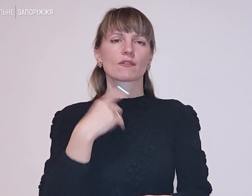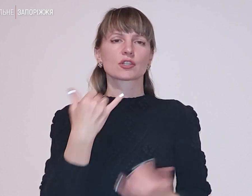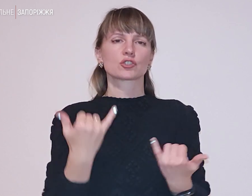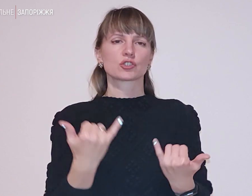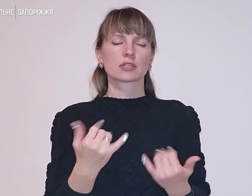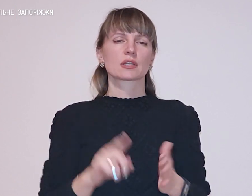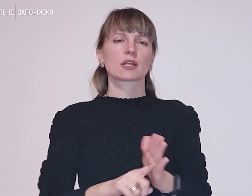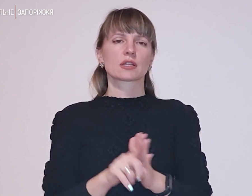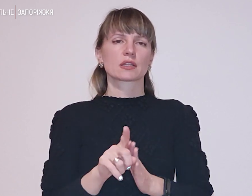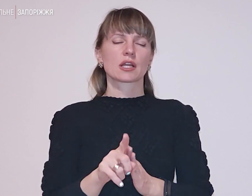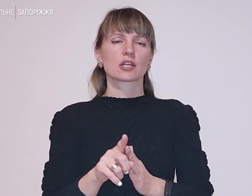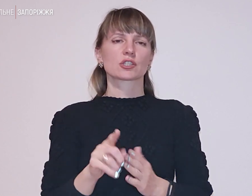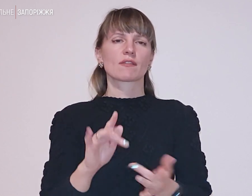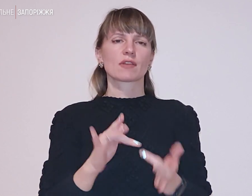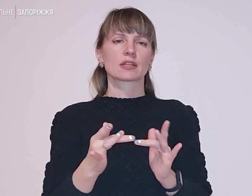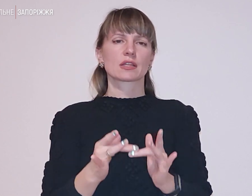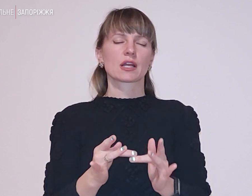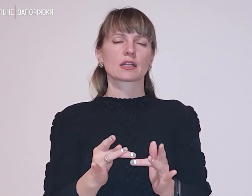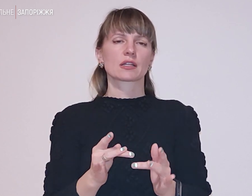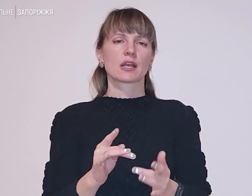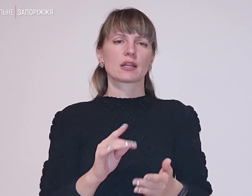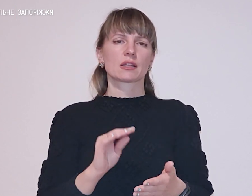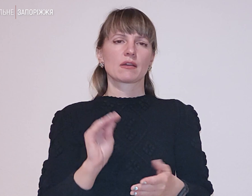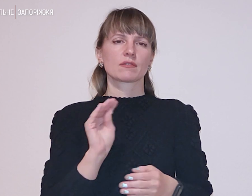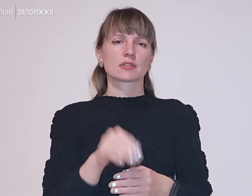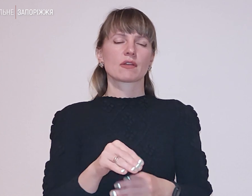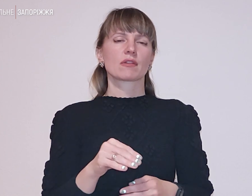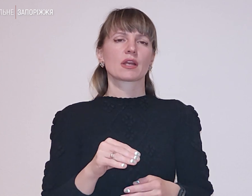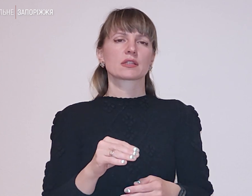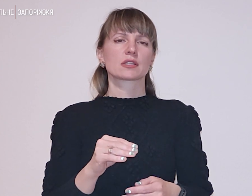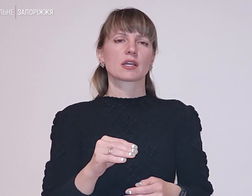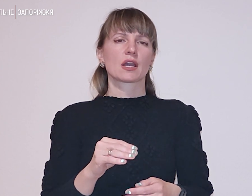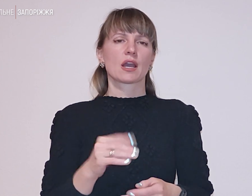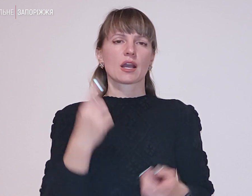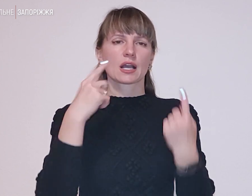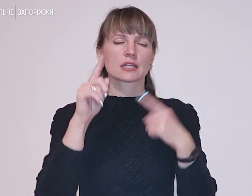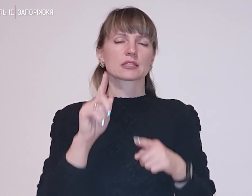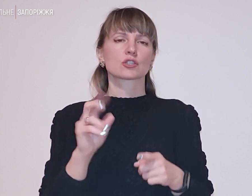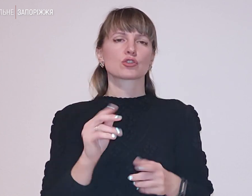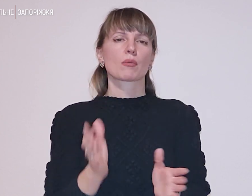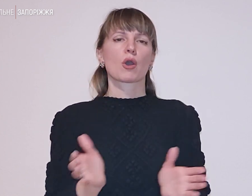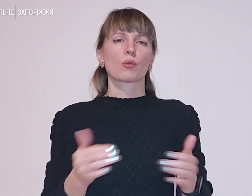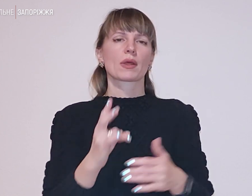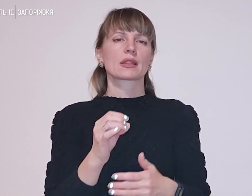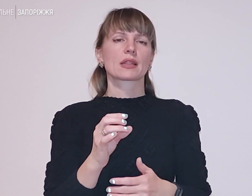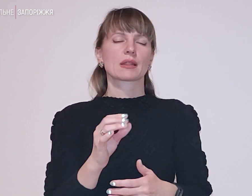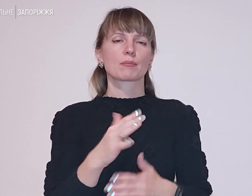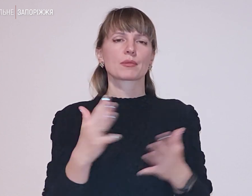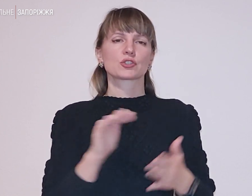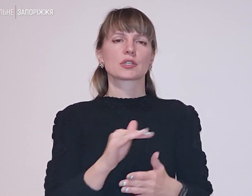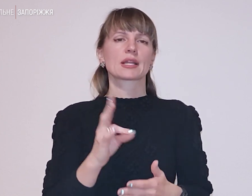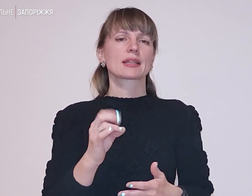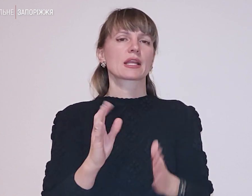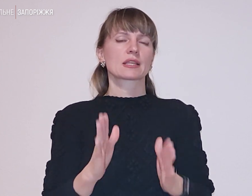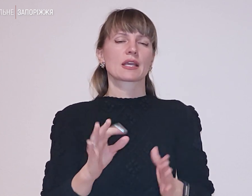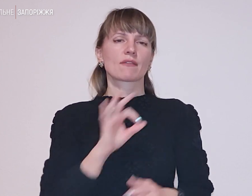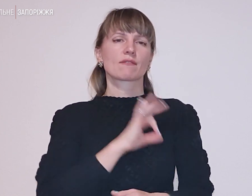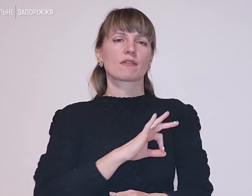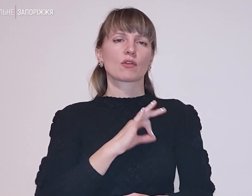завантажувати відеоказки і в інші групи в інтернеті, аби охопити якомога більше дітей, не лише вихованців центру. Проєкт «Казки на ніч» триватиме й